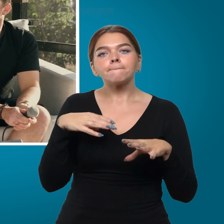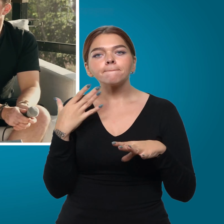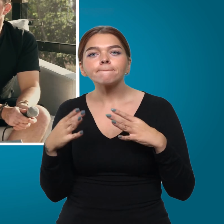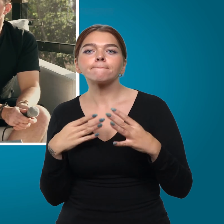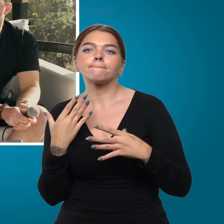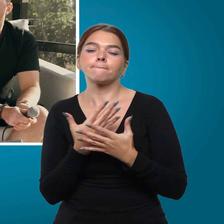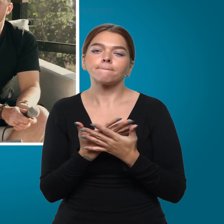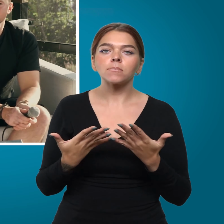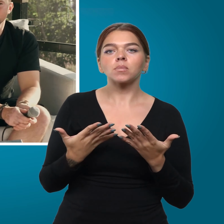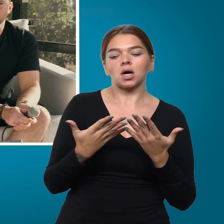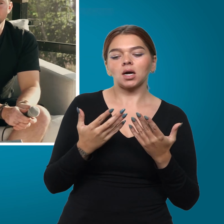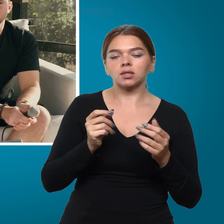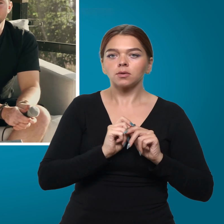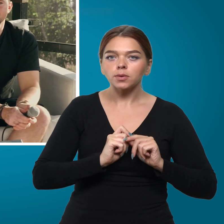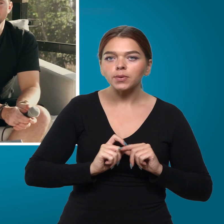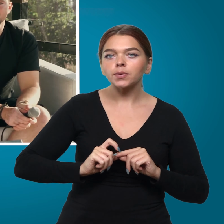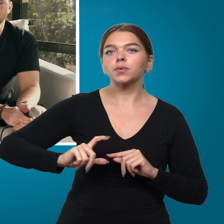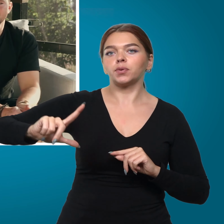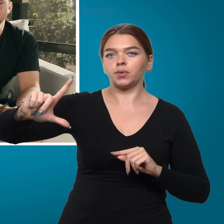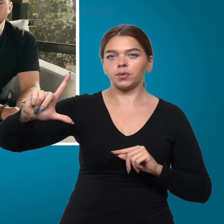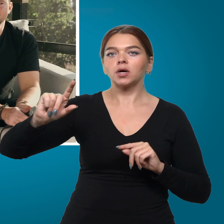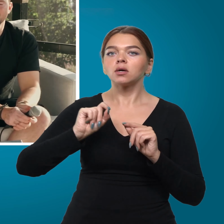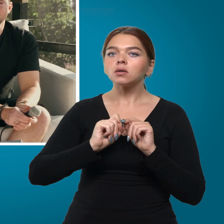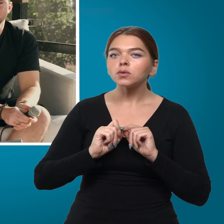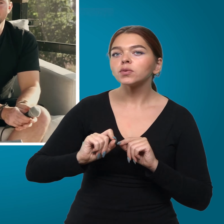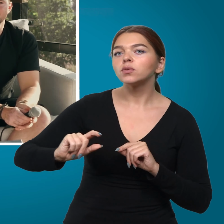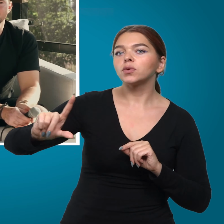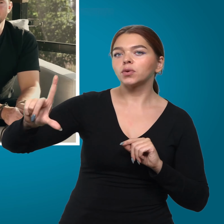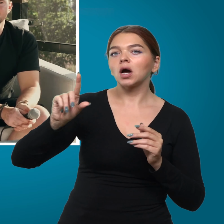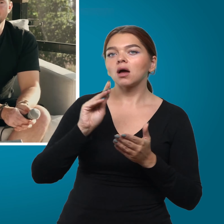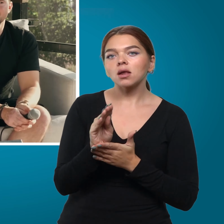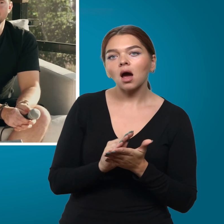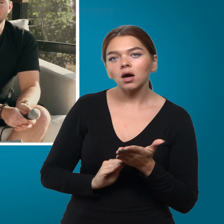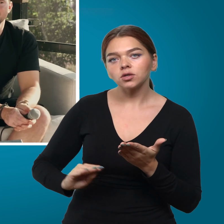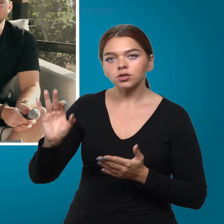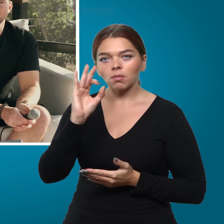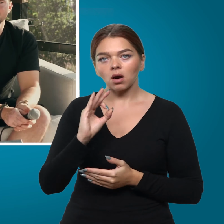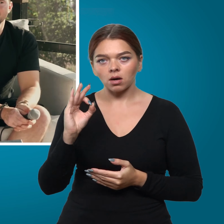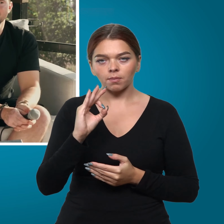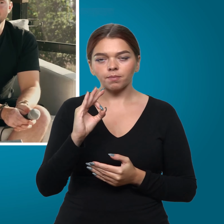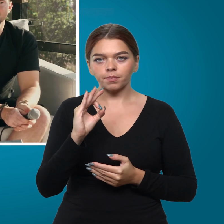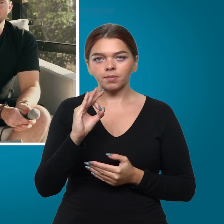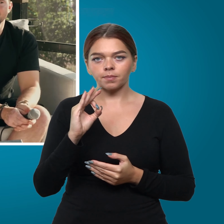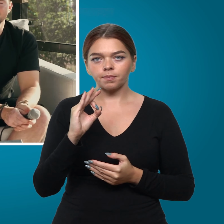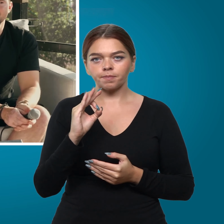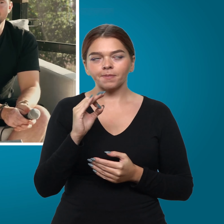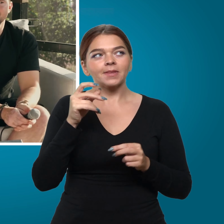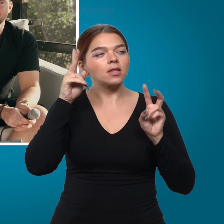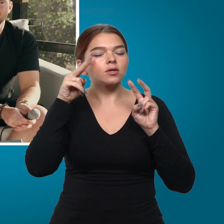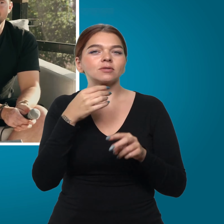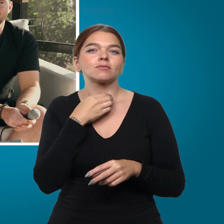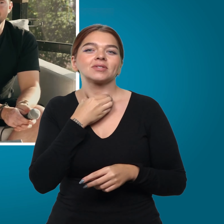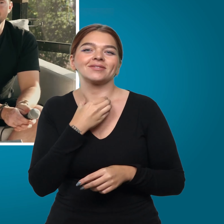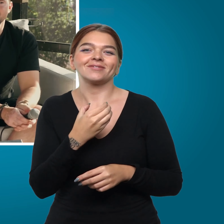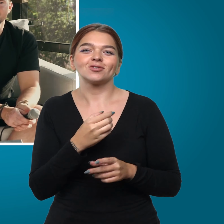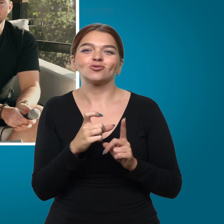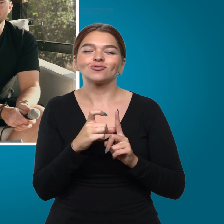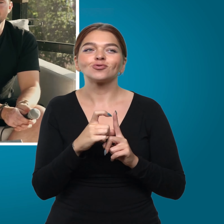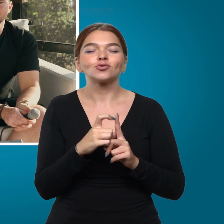rašymo įpročių, užduočių, pratimų, kurie gali šiek tiek padėti